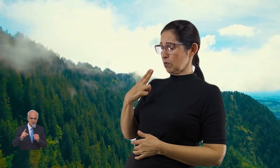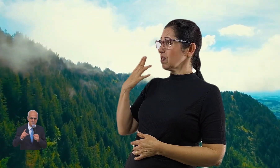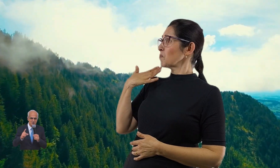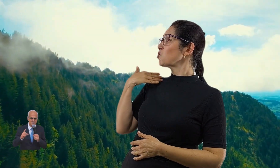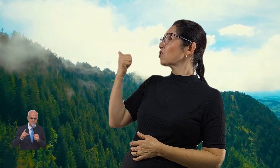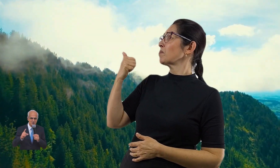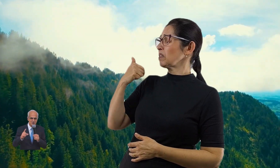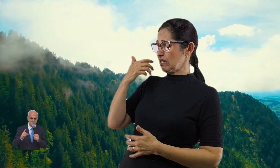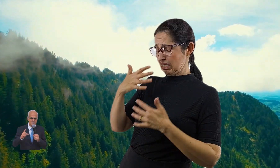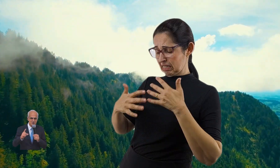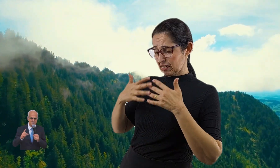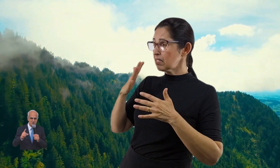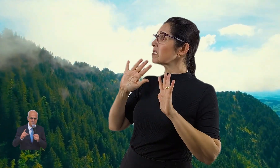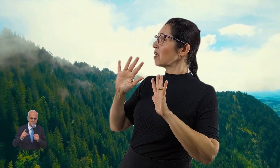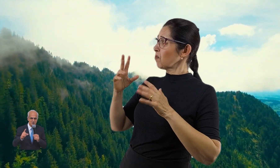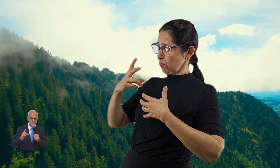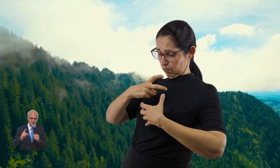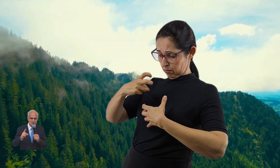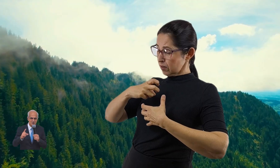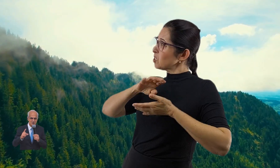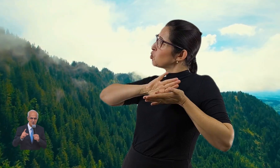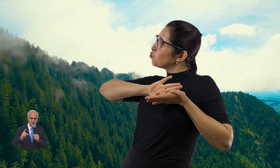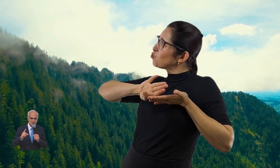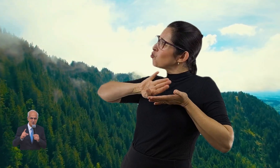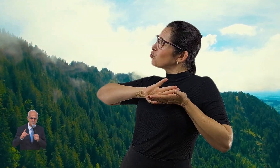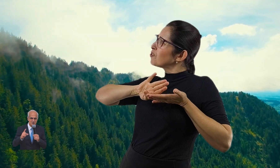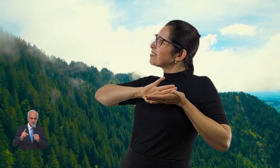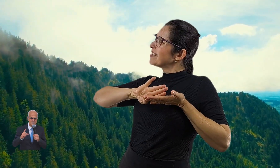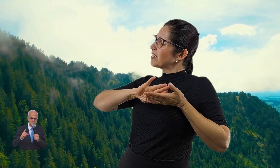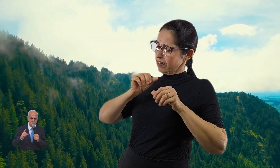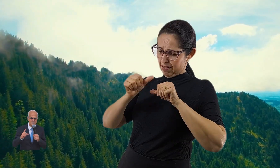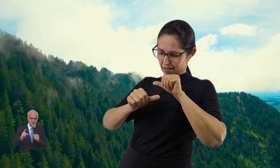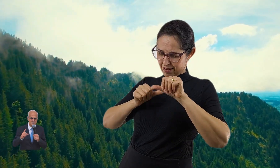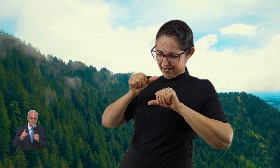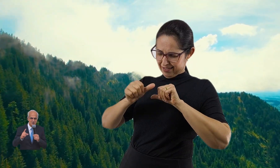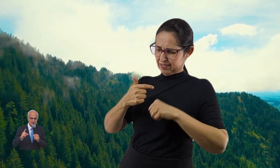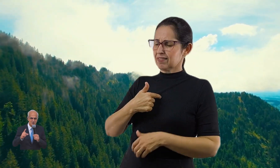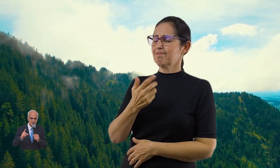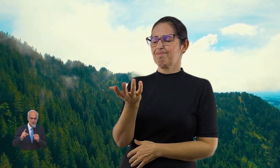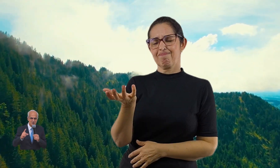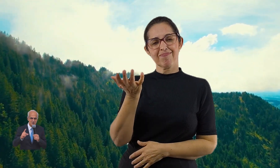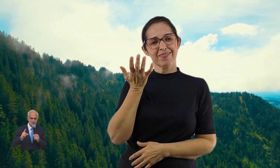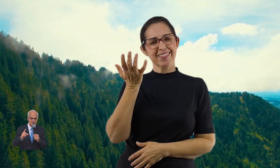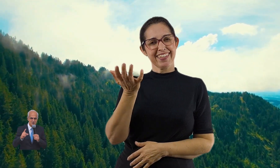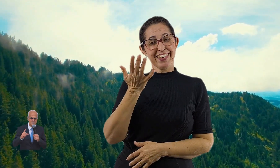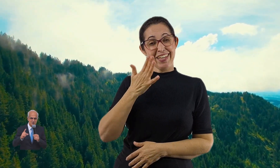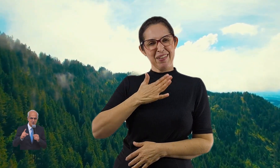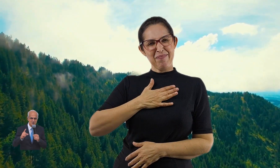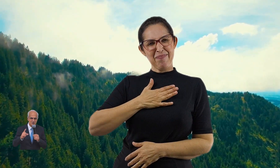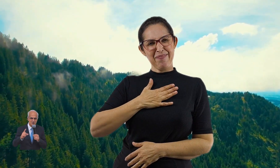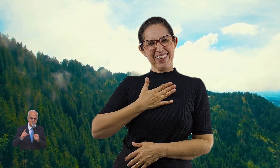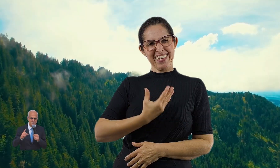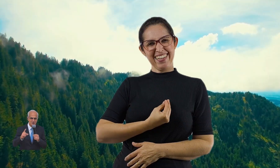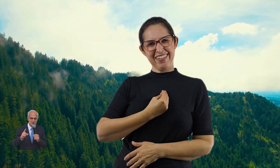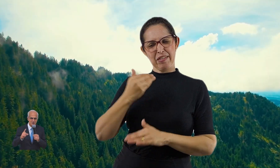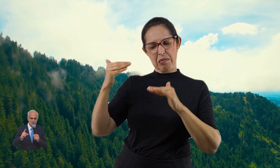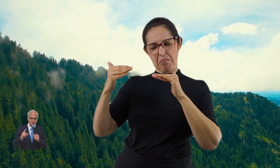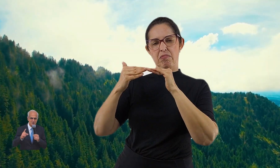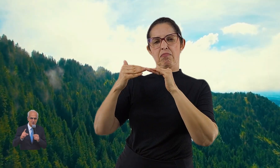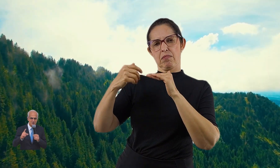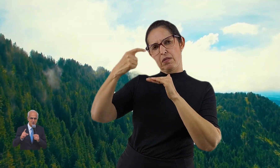Senhor para a minha vida. Então sonda-me, tira-me, transforma, porque eu quero uma mente firme no